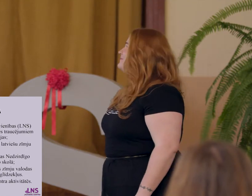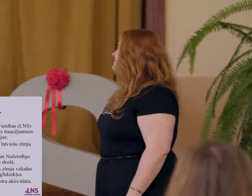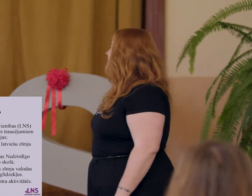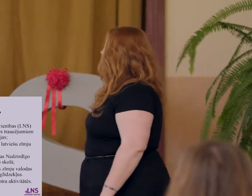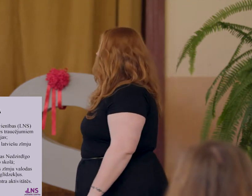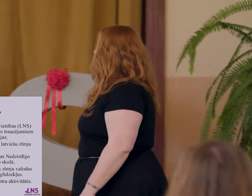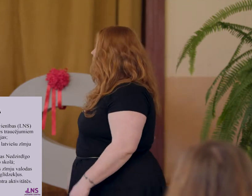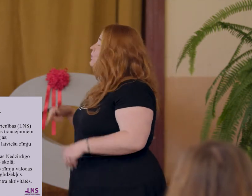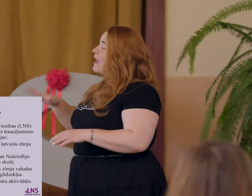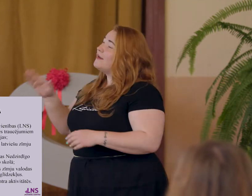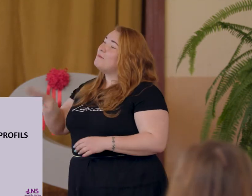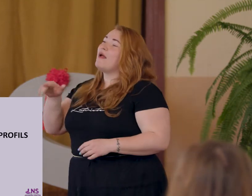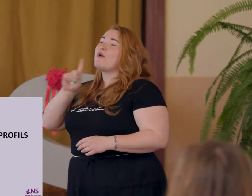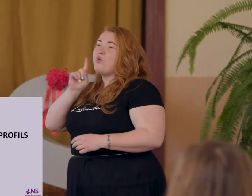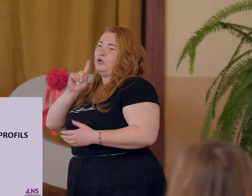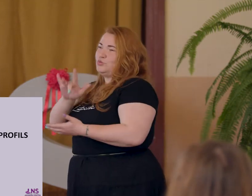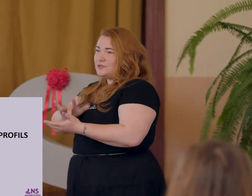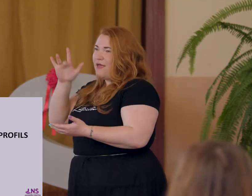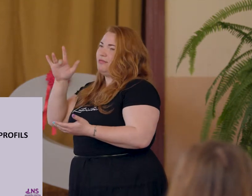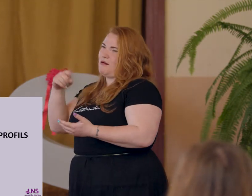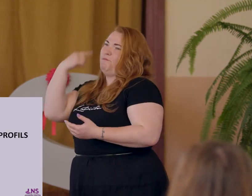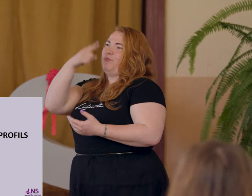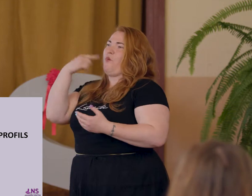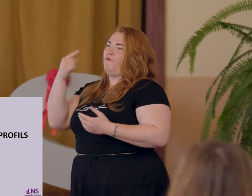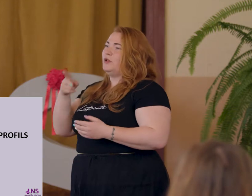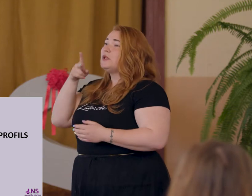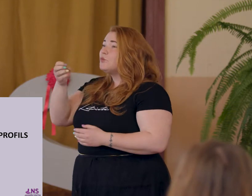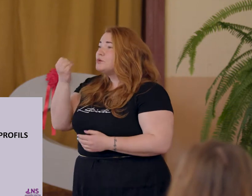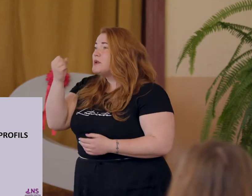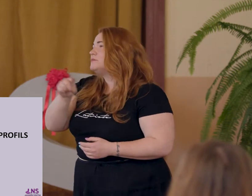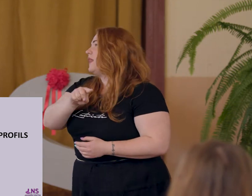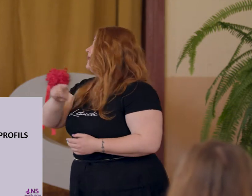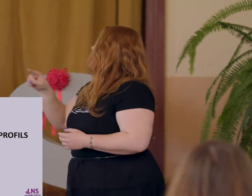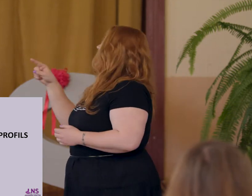aktivitātēs. Tagad īsumā par jauniešu centra profilu.